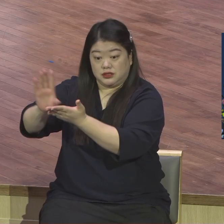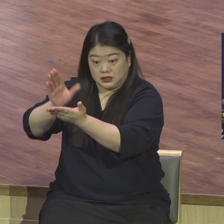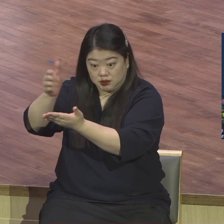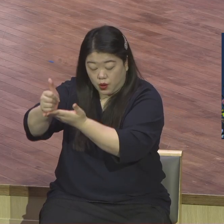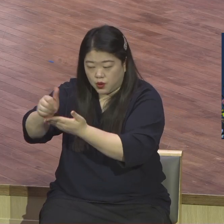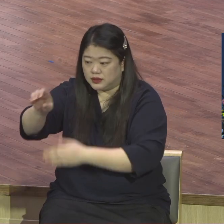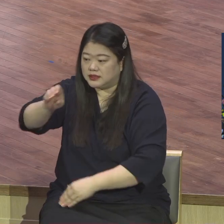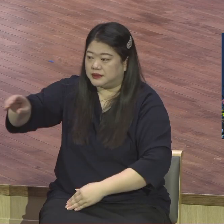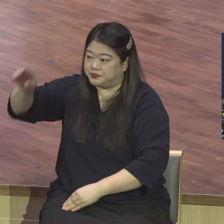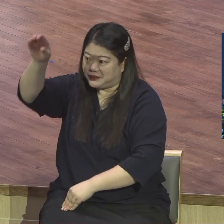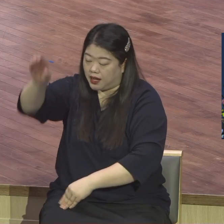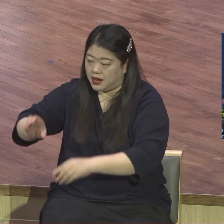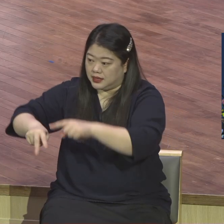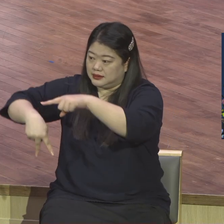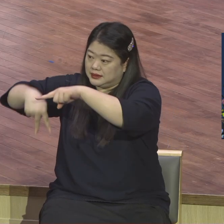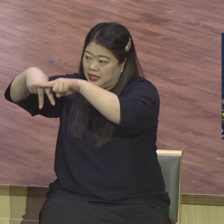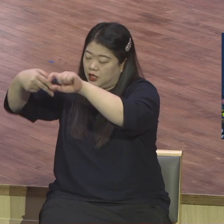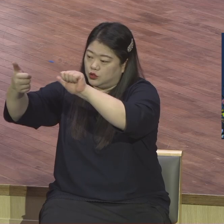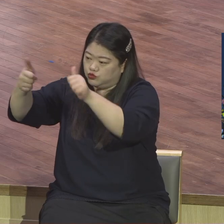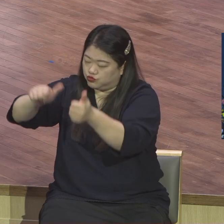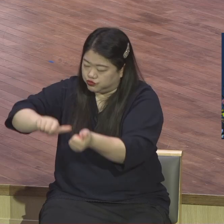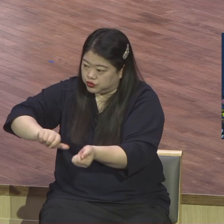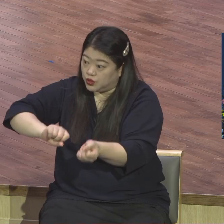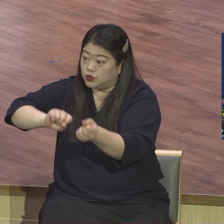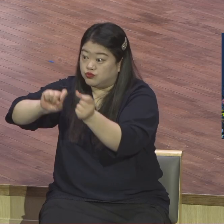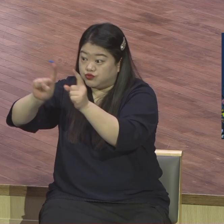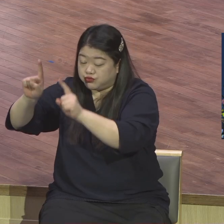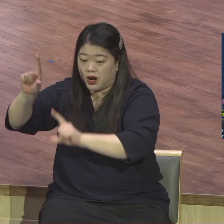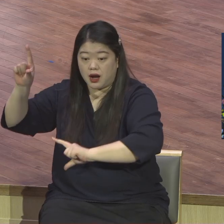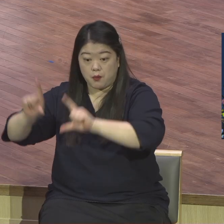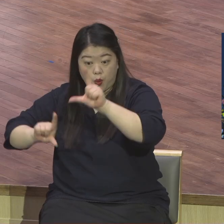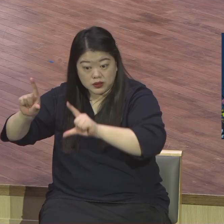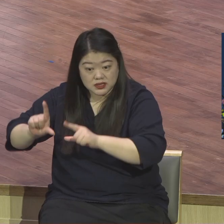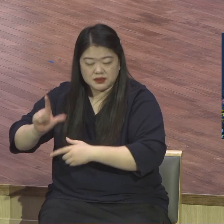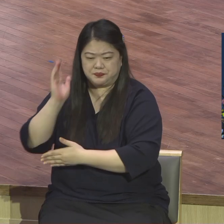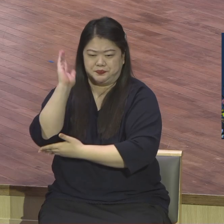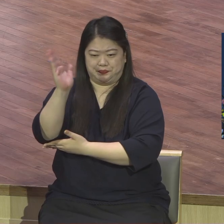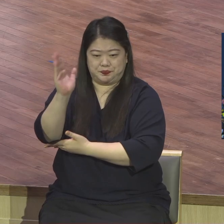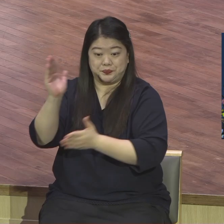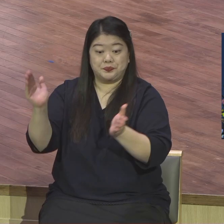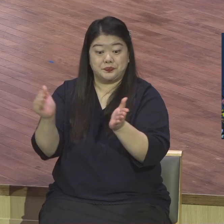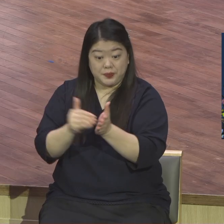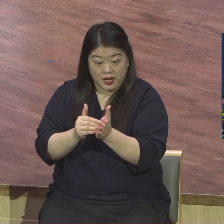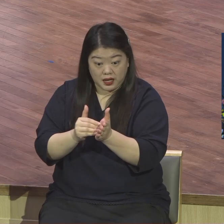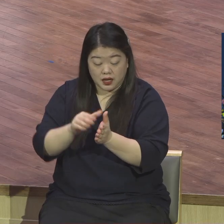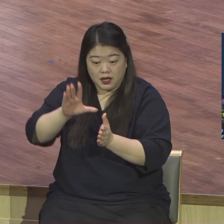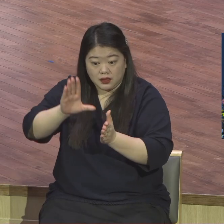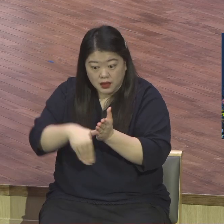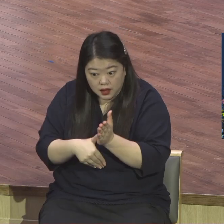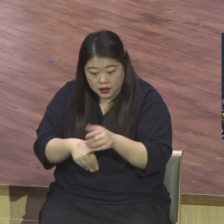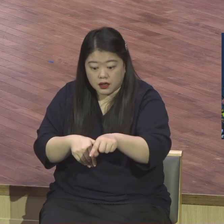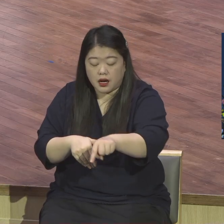복음의 이 어마어마한 성령의 능력 안에서 생생하게 그렇게 지금